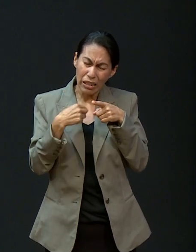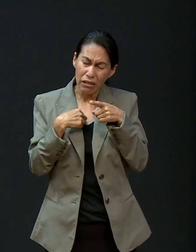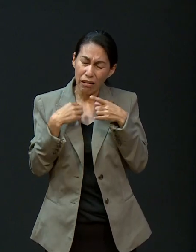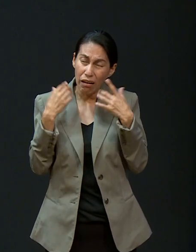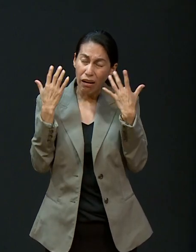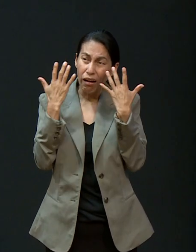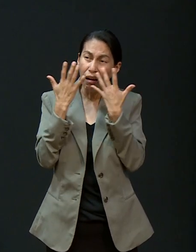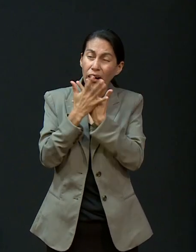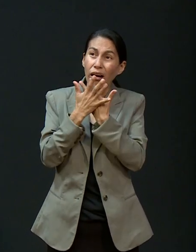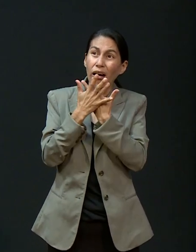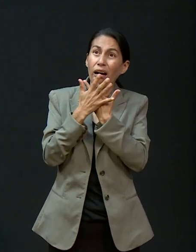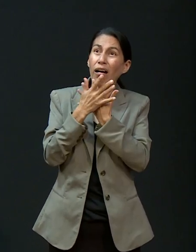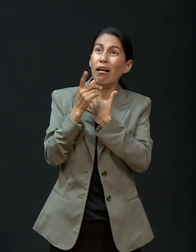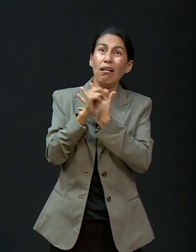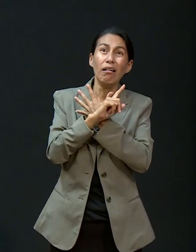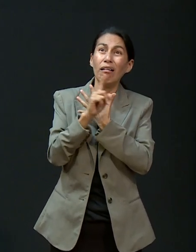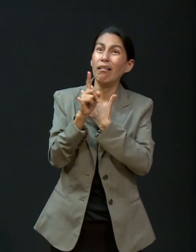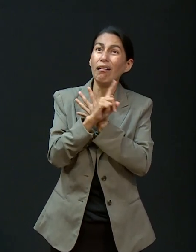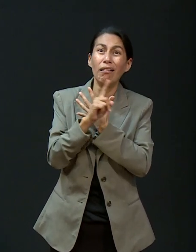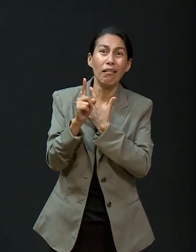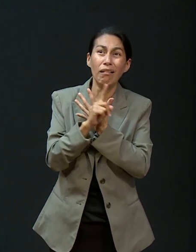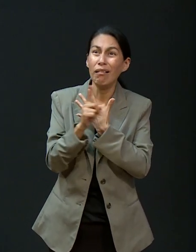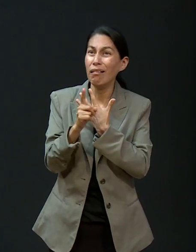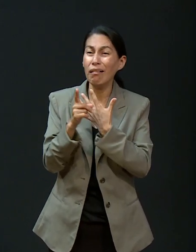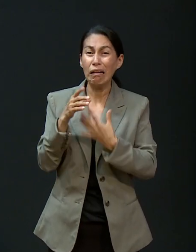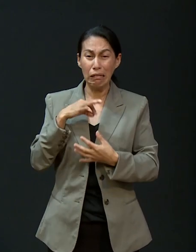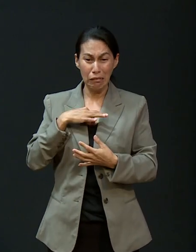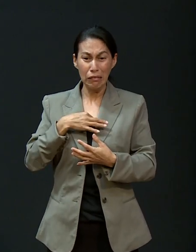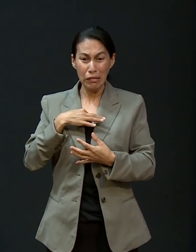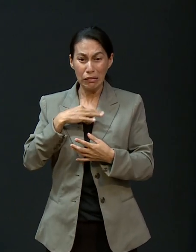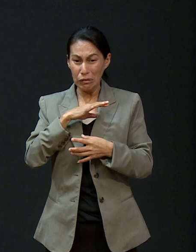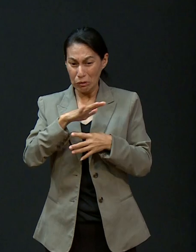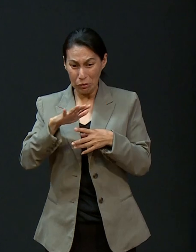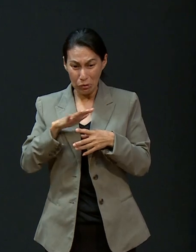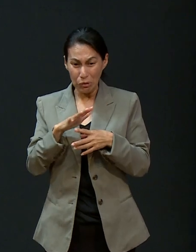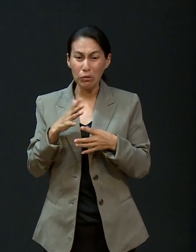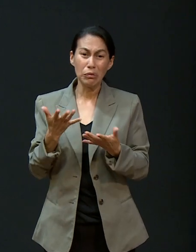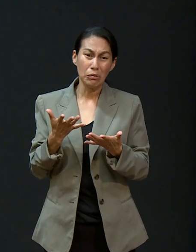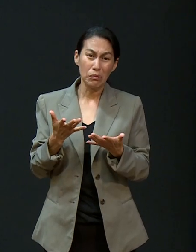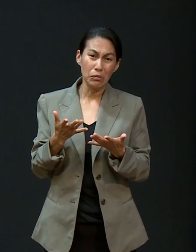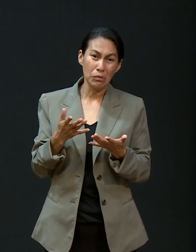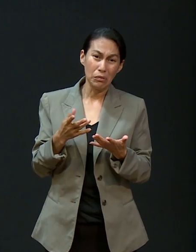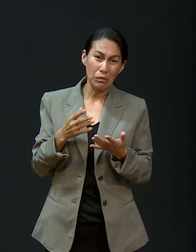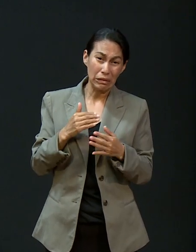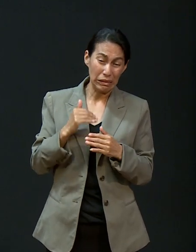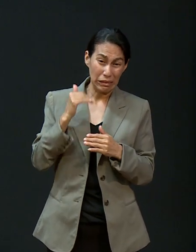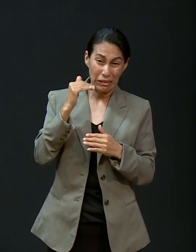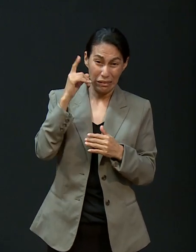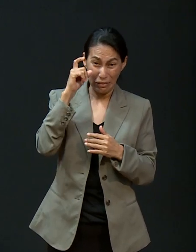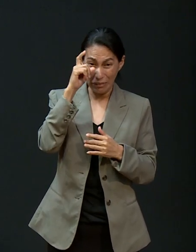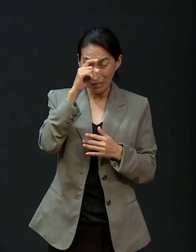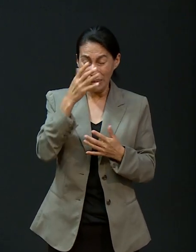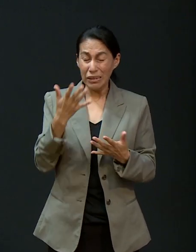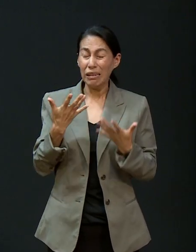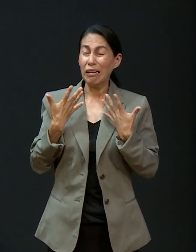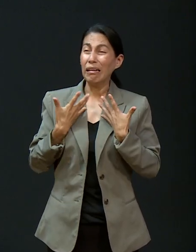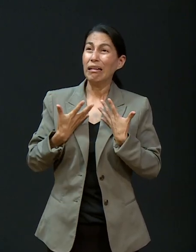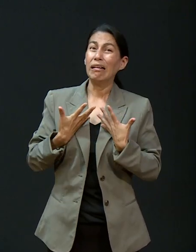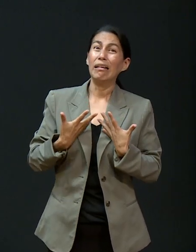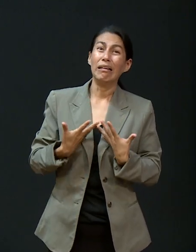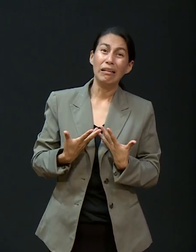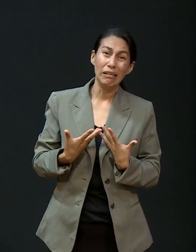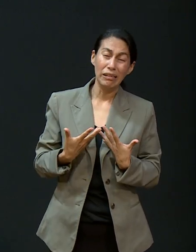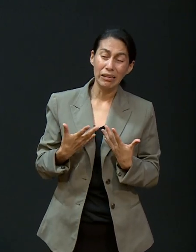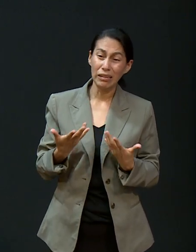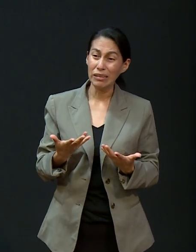Y digo, no, no, fuera que la posibilidad de que tenga una infección generalizada, una sepsis, es muy